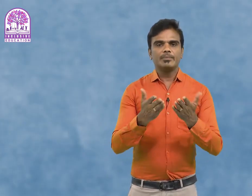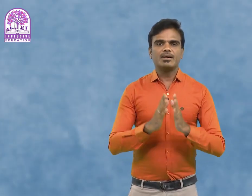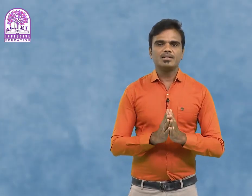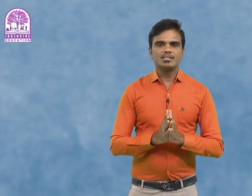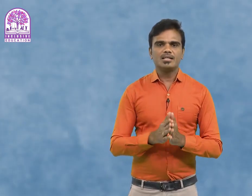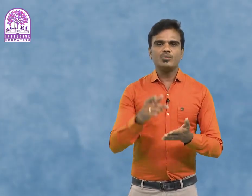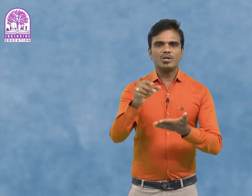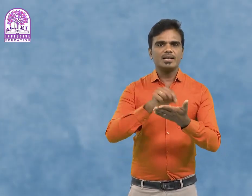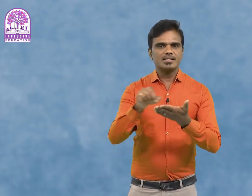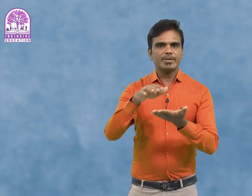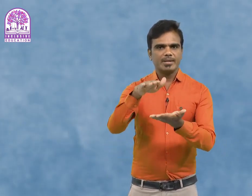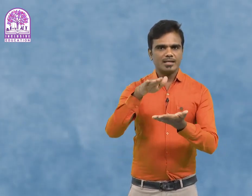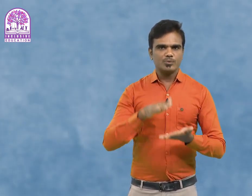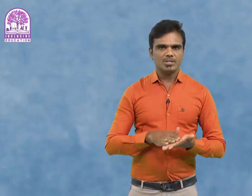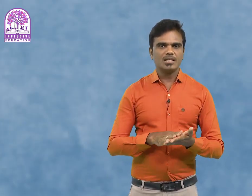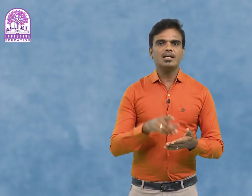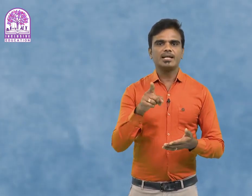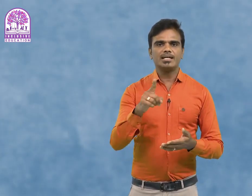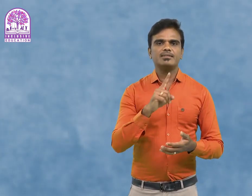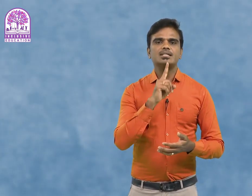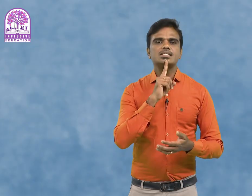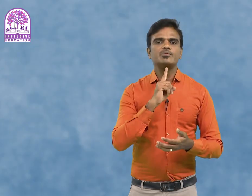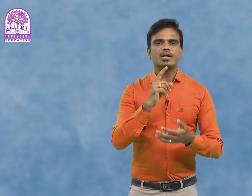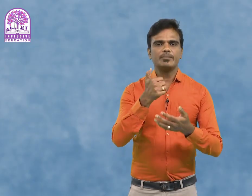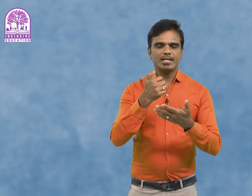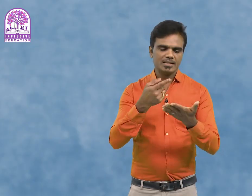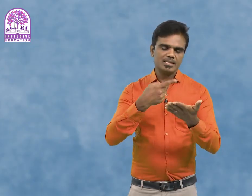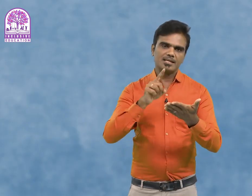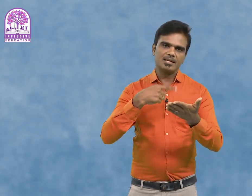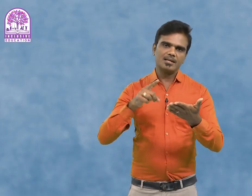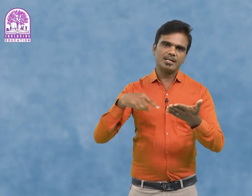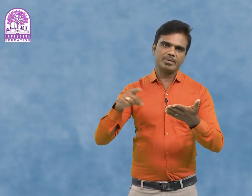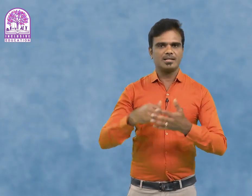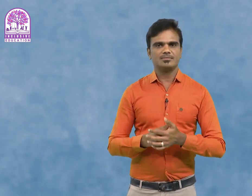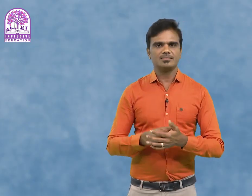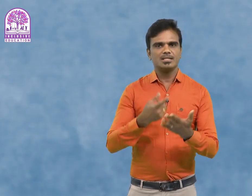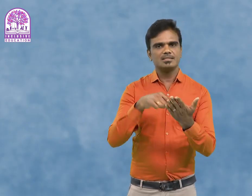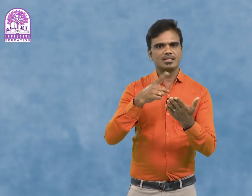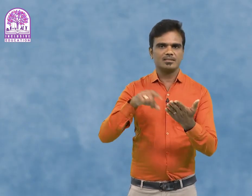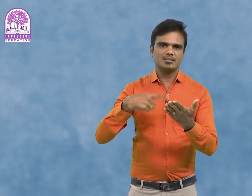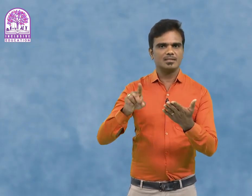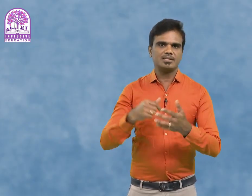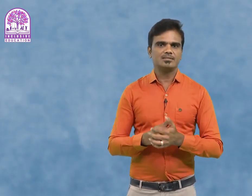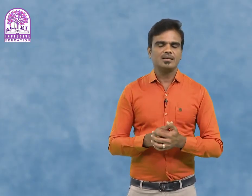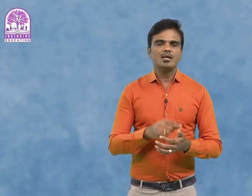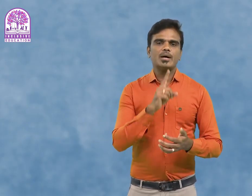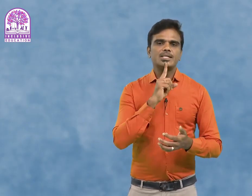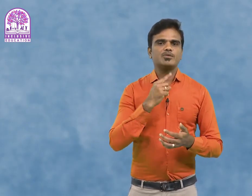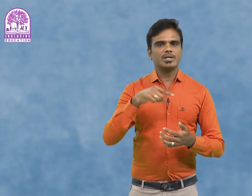நான் வந்து என்ன செய்கிறேன், உங்களோட எக்ஸாம் பேப்பர்லாம் இல்லை கொடுத்துட்டீங்க, என்கிட்ட வந்து சிவப்பு கலர் பென் எடுத்து என்ன செய்கிறேன்னா டிக் பண்ணுறேன், திருத்துறேன், அப்போ சிவப்பு கலர்